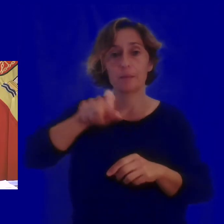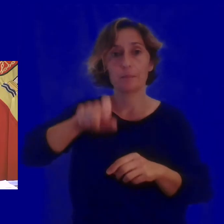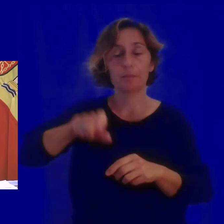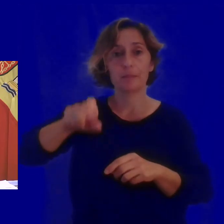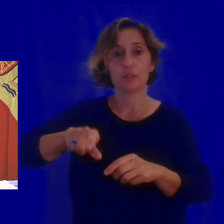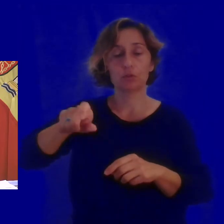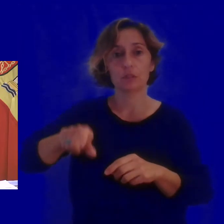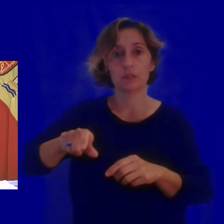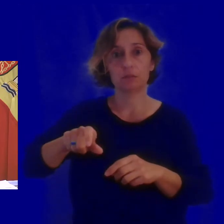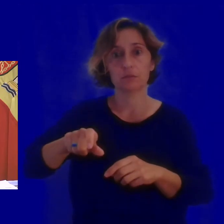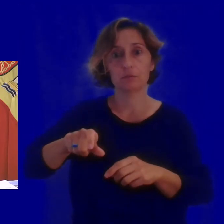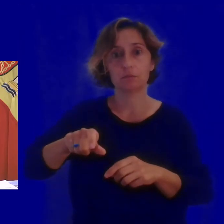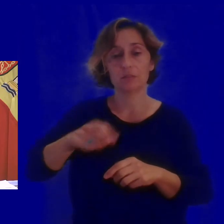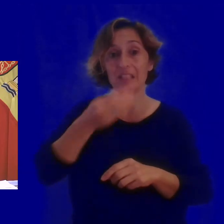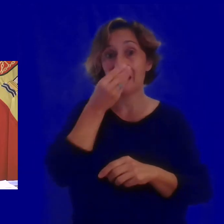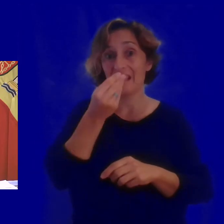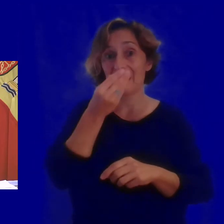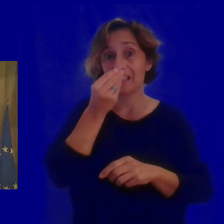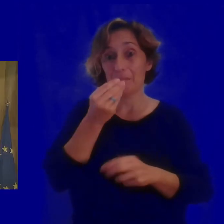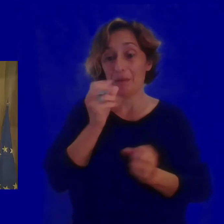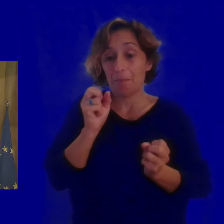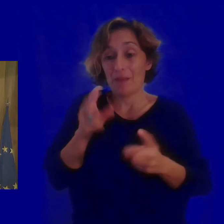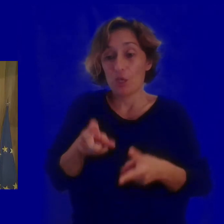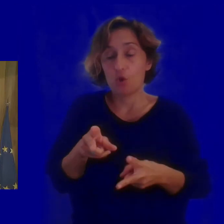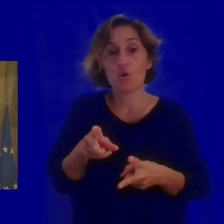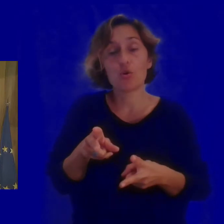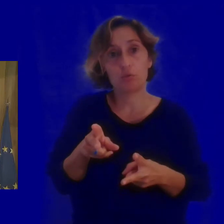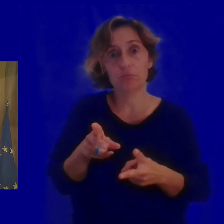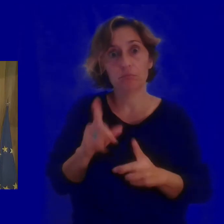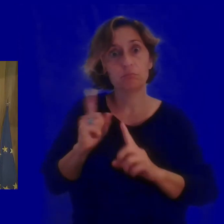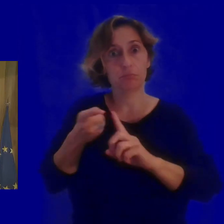tengan complicaciones en este invierno.